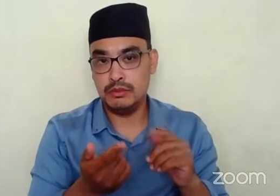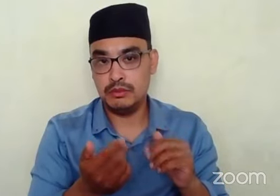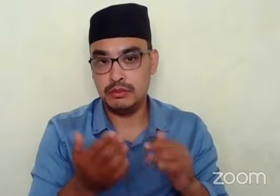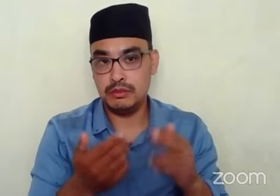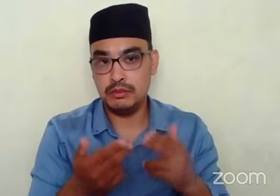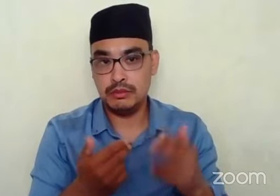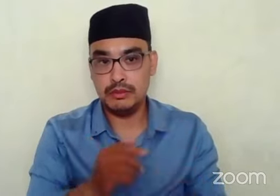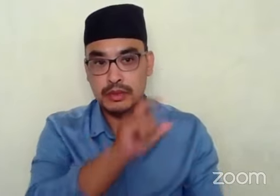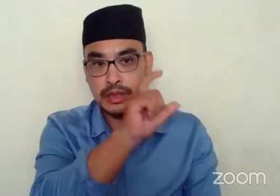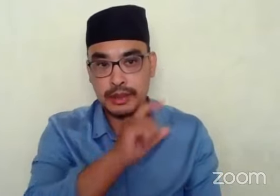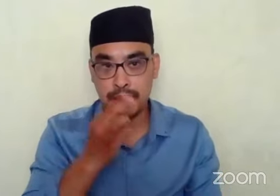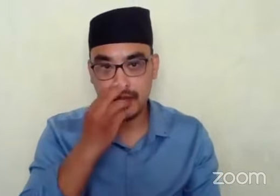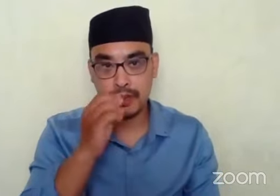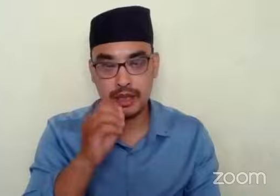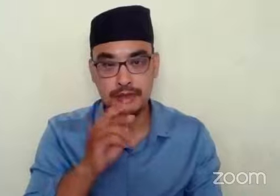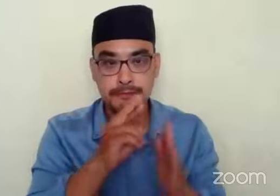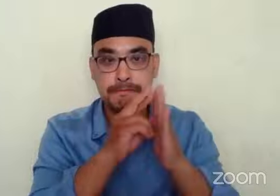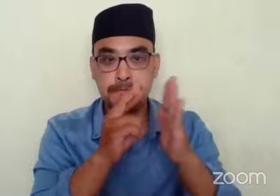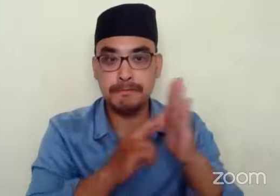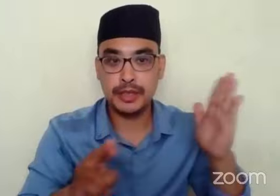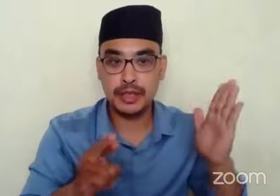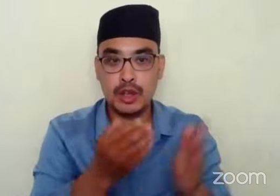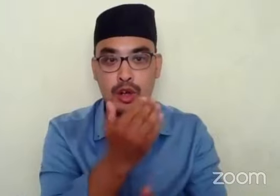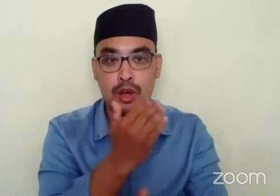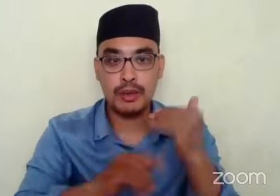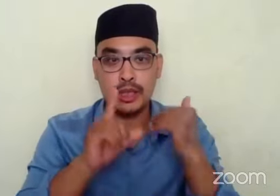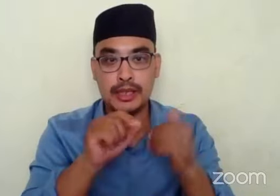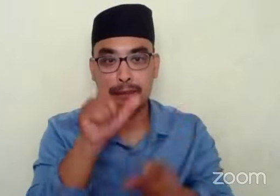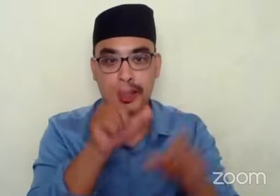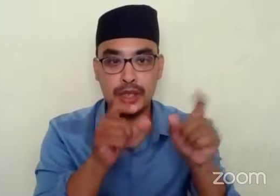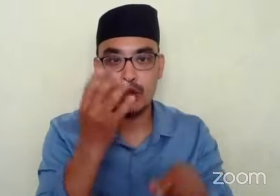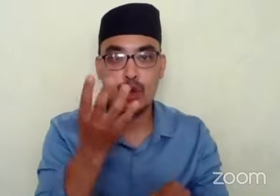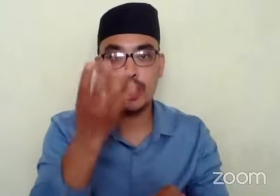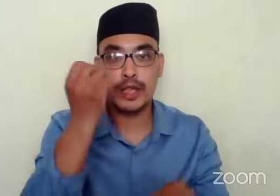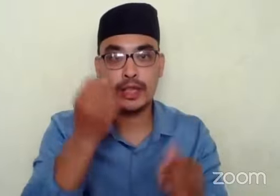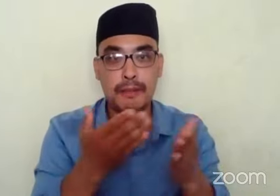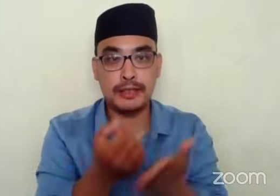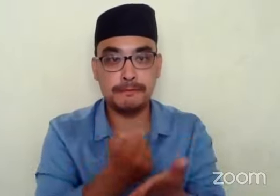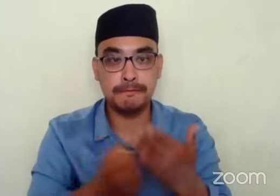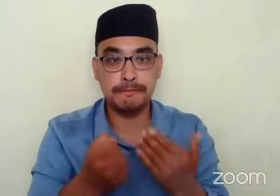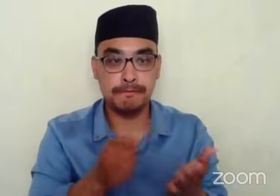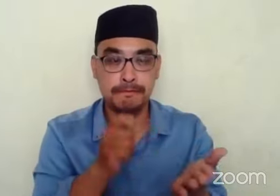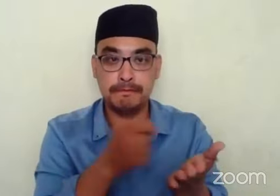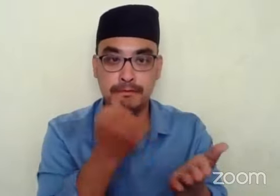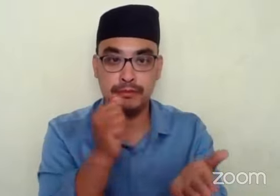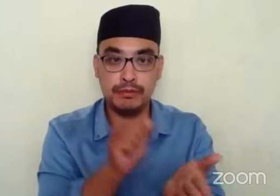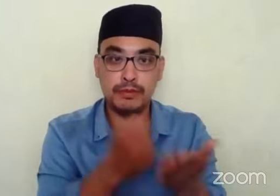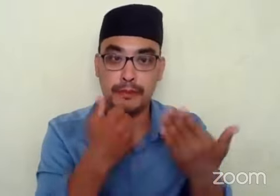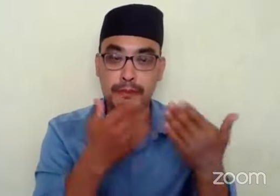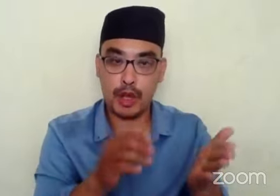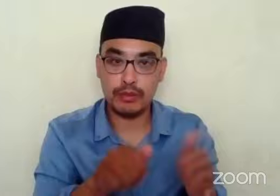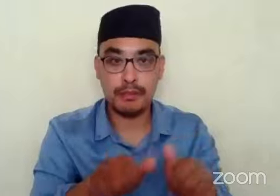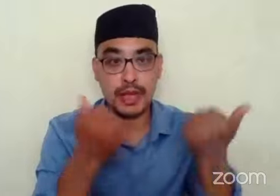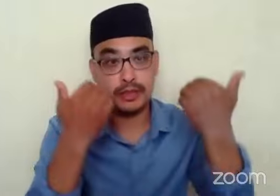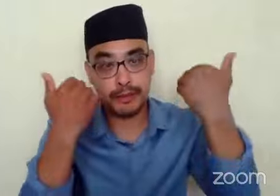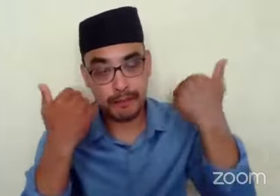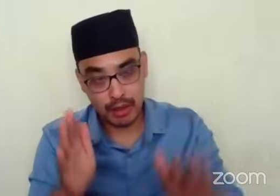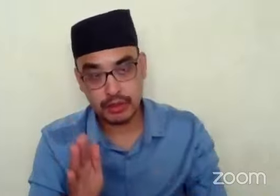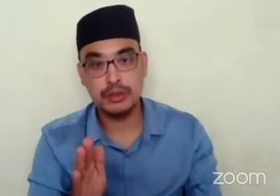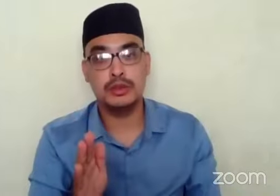चाहिँ नेपालमा चाहिँ UNCRPD अपाङ्गता भएको व्यक्तिहरूको अधिकार सम्बन्धी महासन्धि जो हस्ताक्षर र अनुमोदन भइसकेको छ र त्यसको